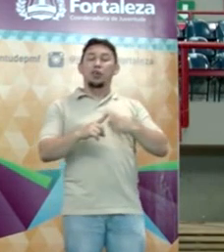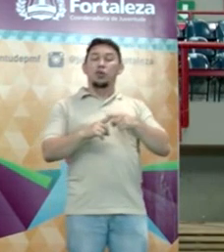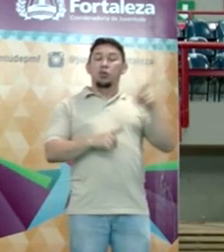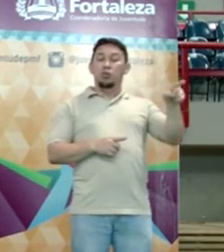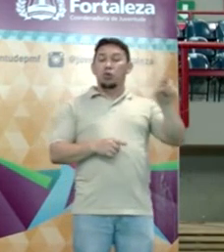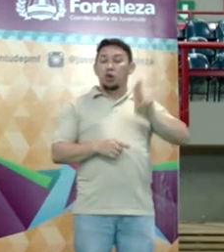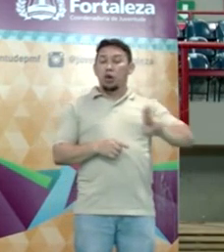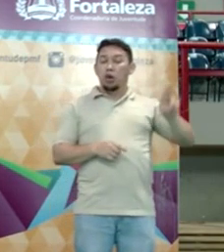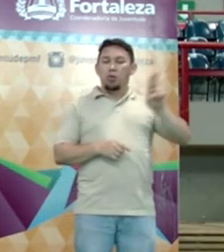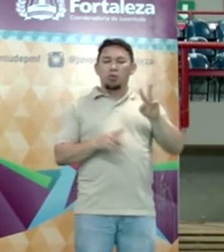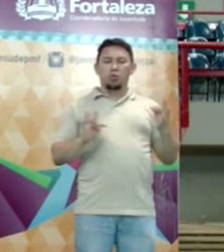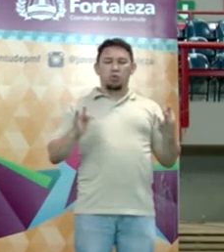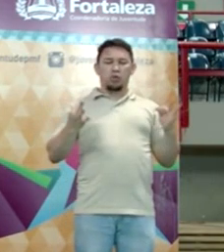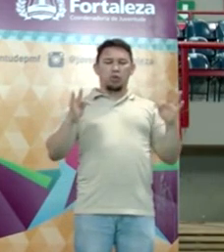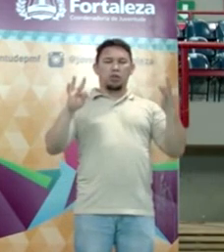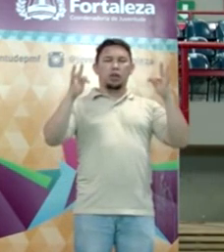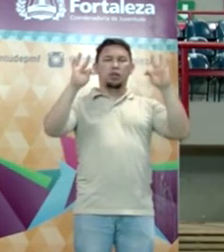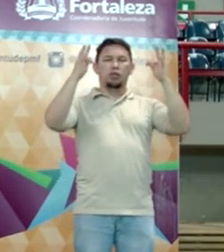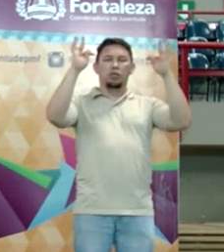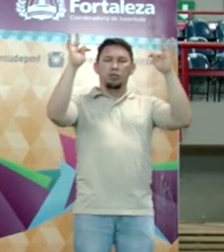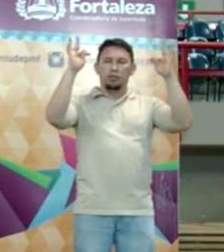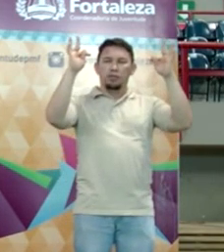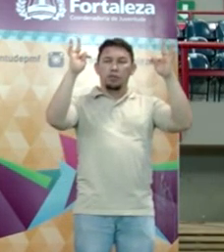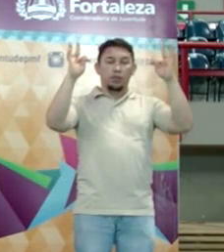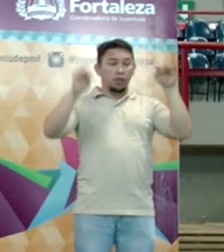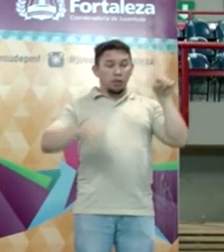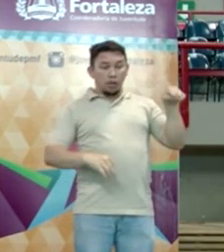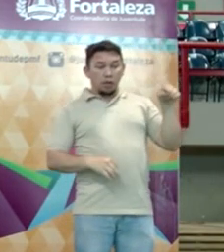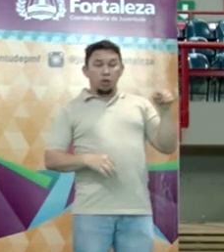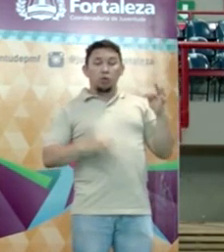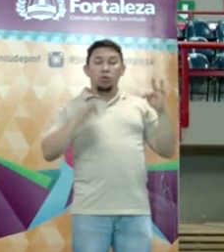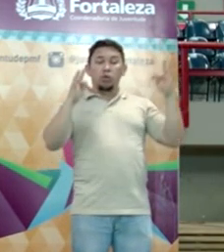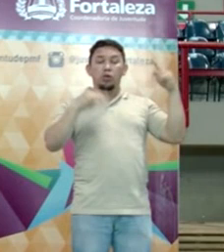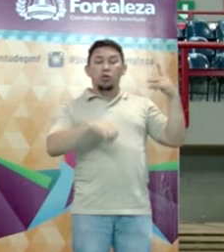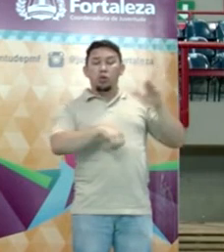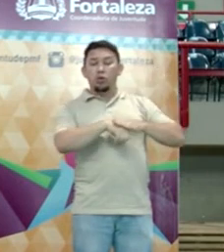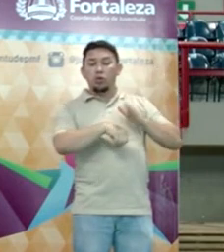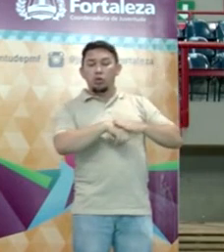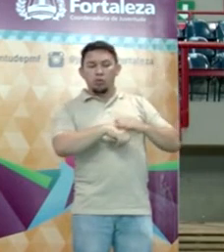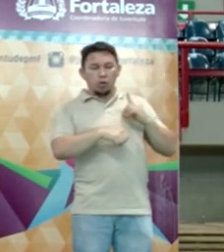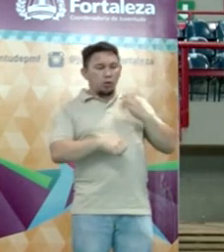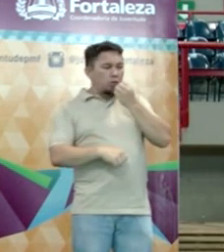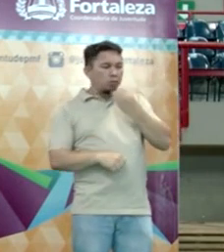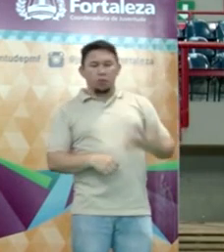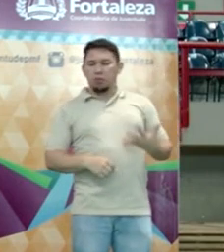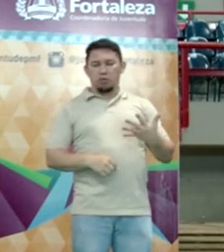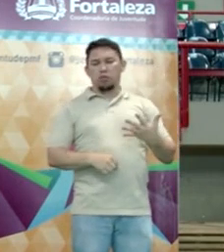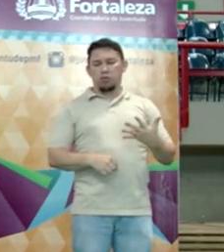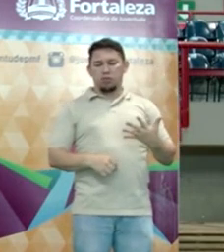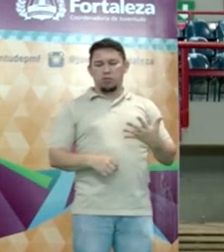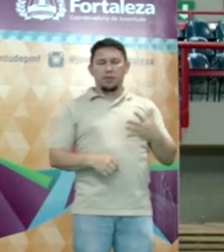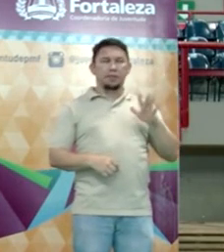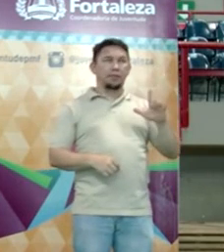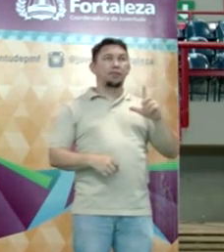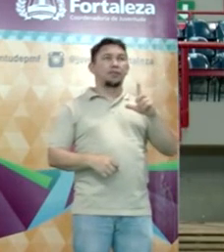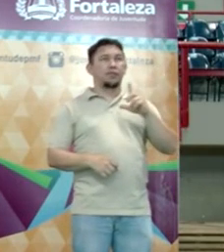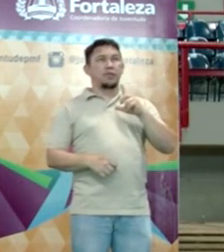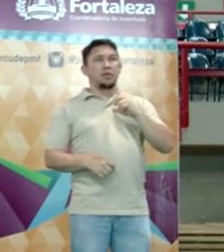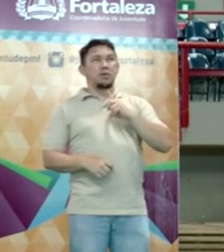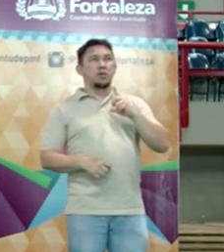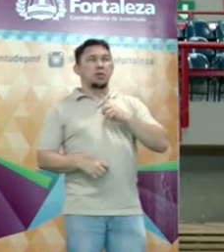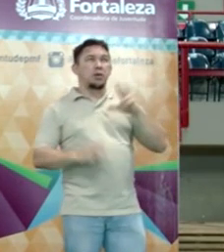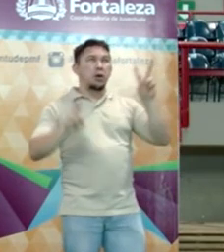ele usa a tecnologia. Mas ele usa a tecnologia de uma forma viável. Tem